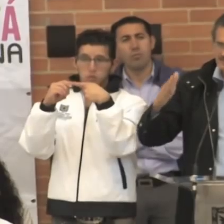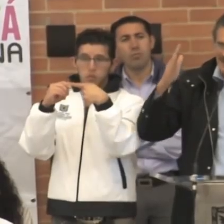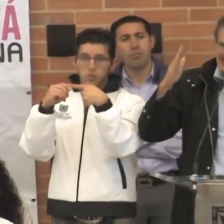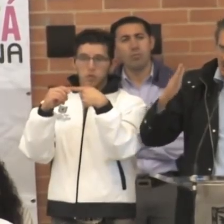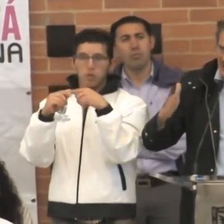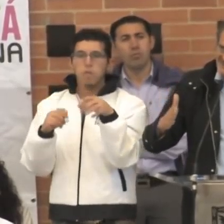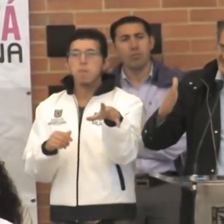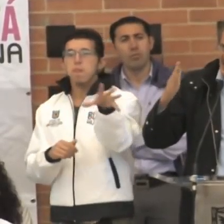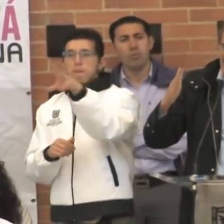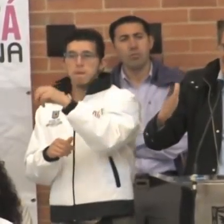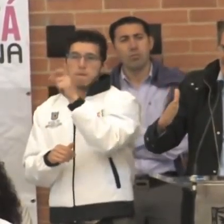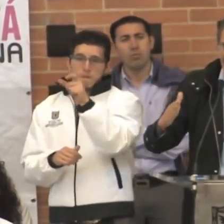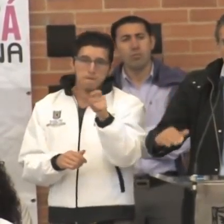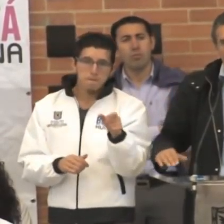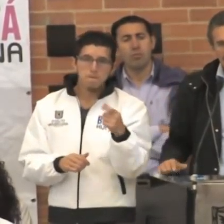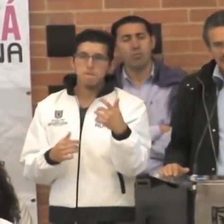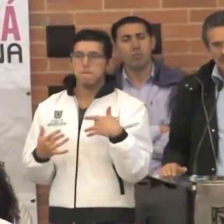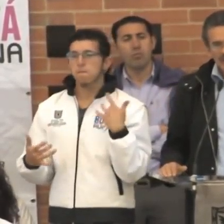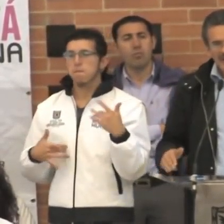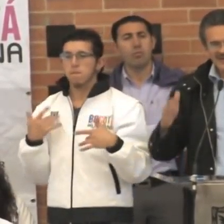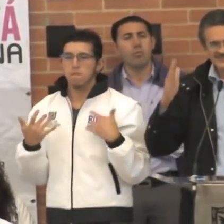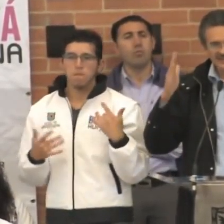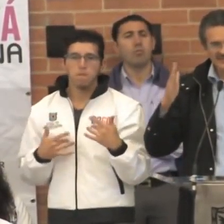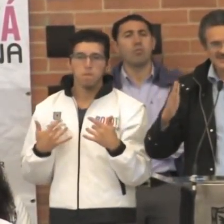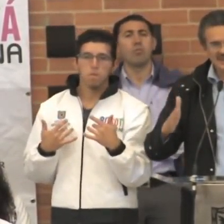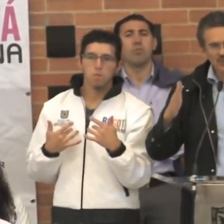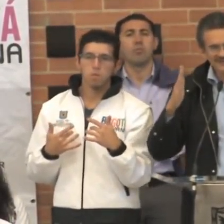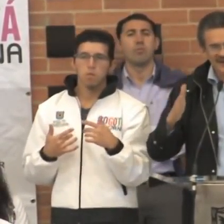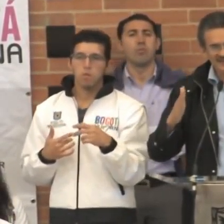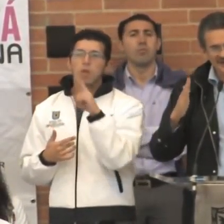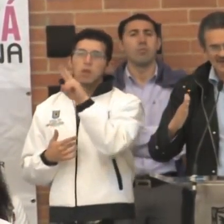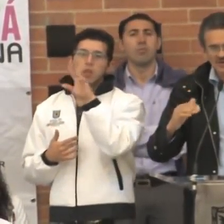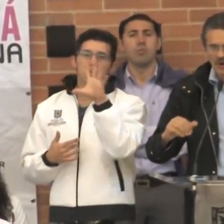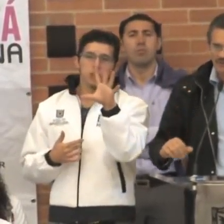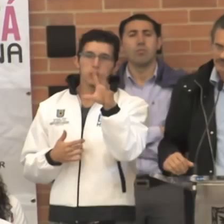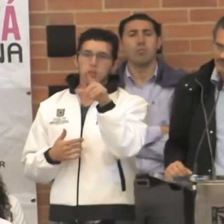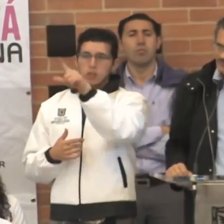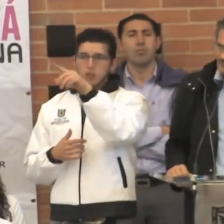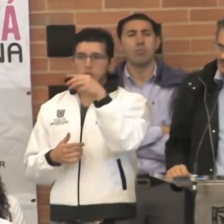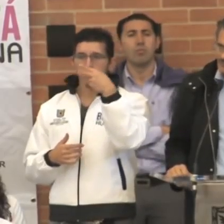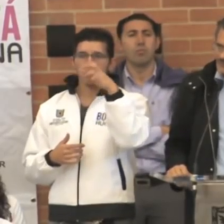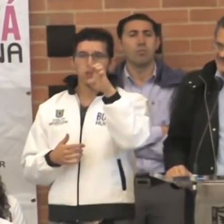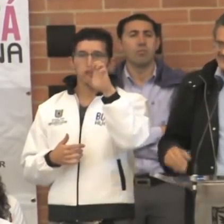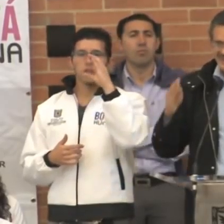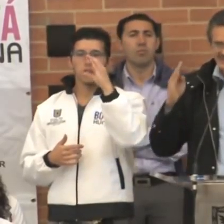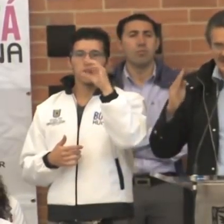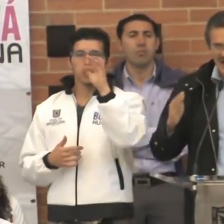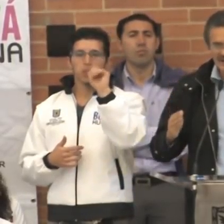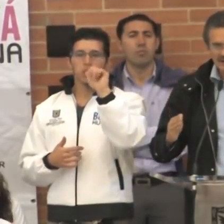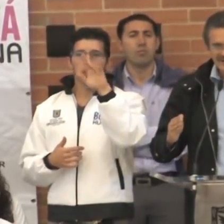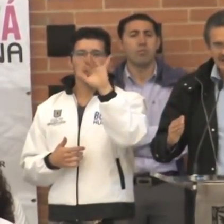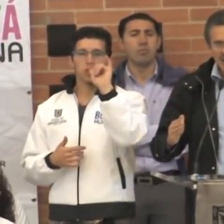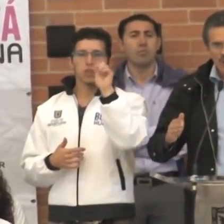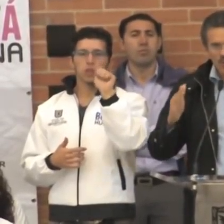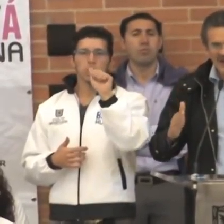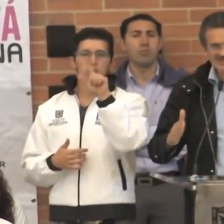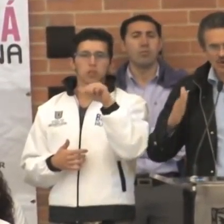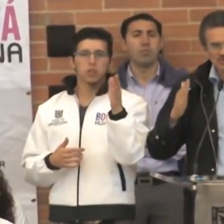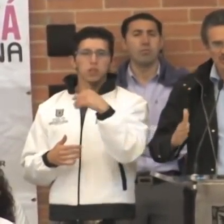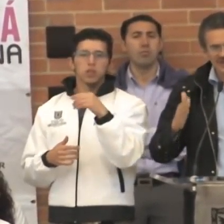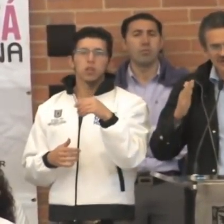todas las personas que viven en las 75 haectáreas de riesgo tendrán